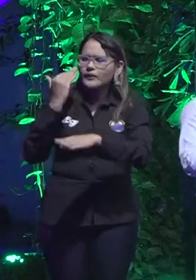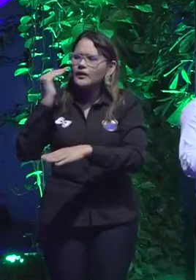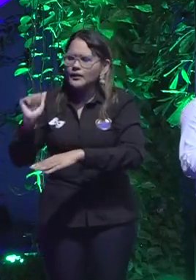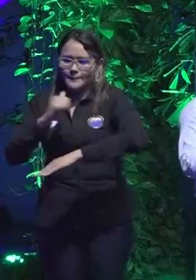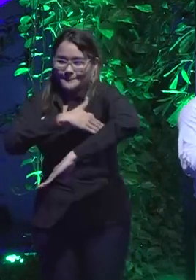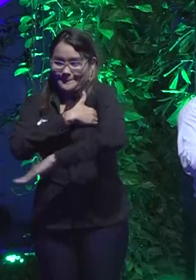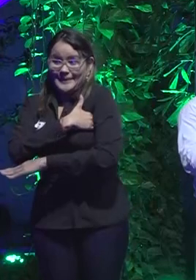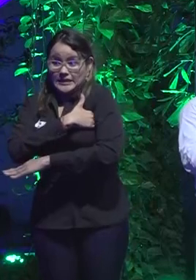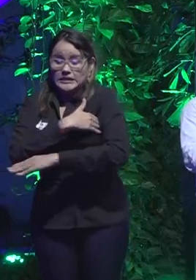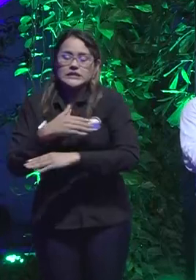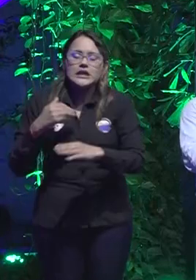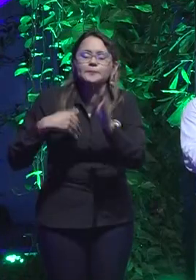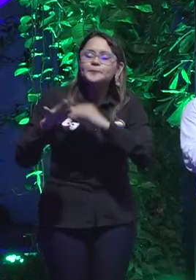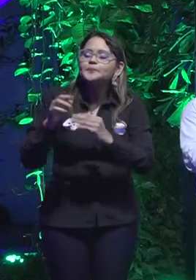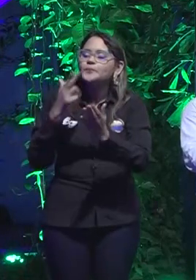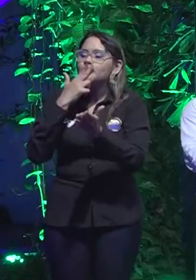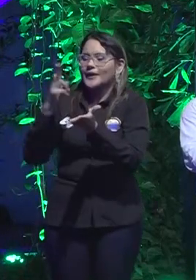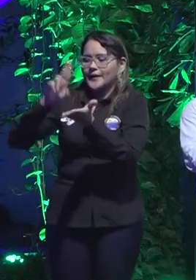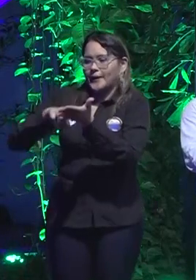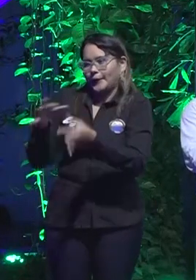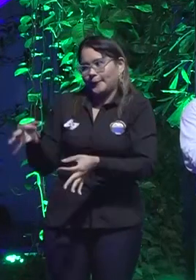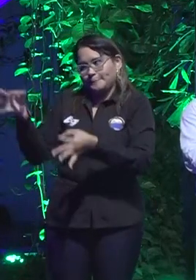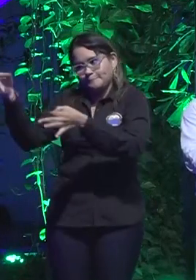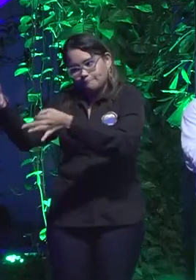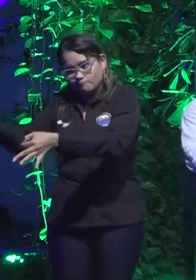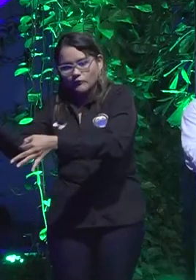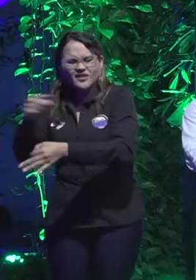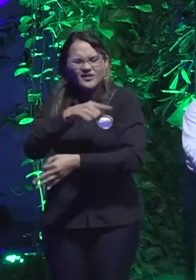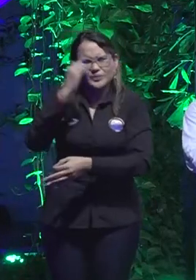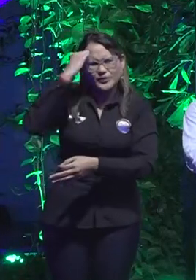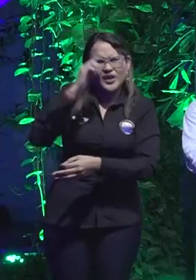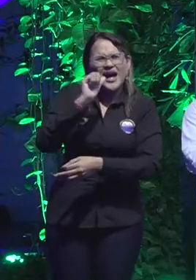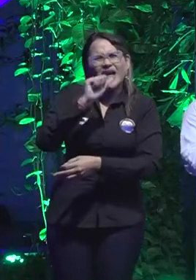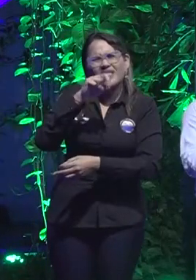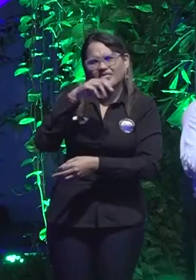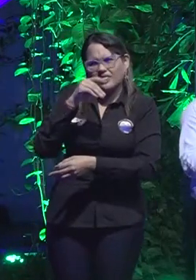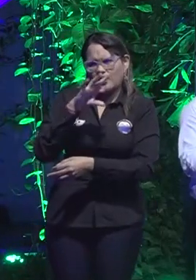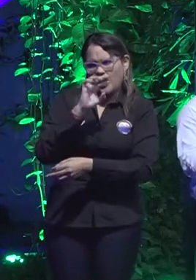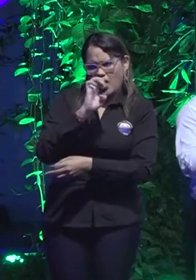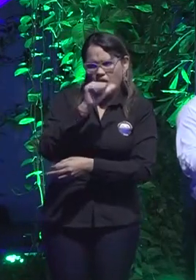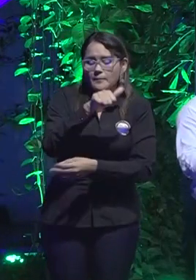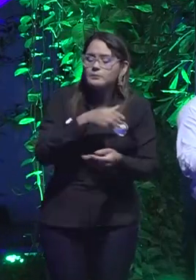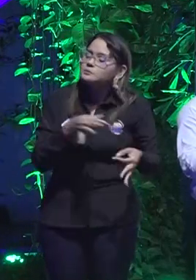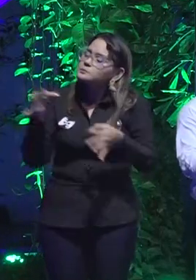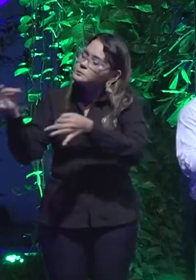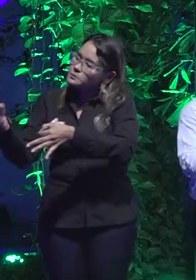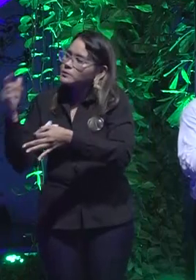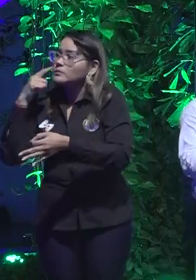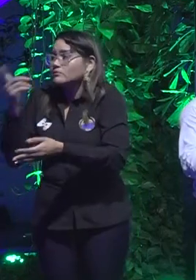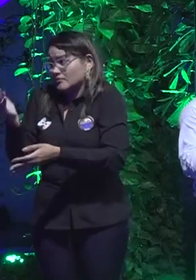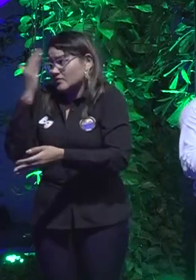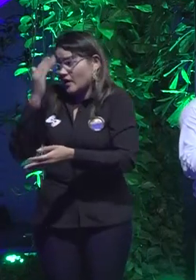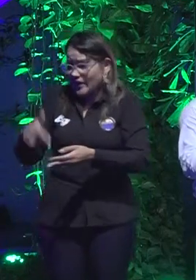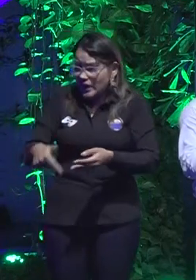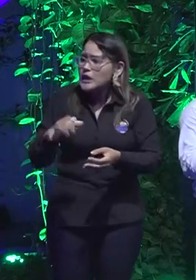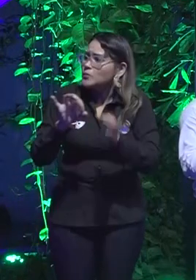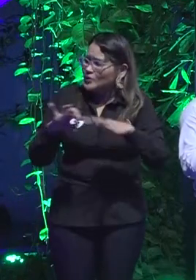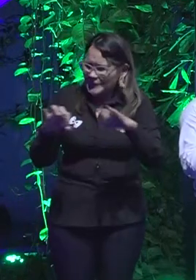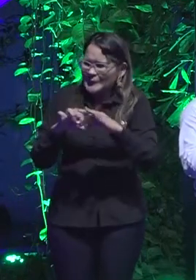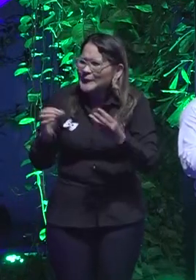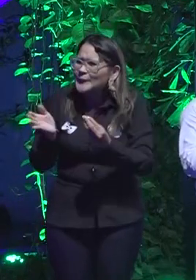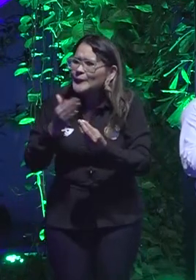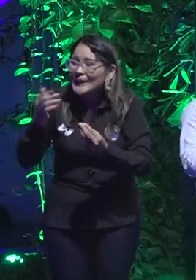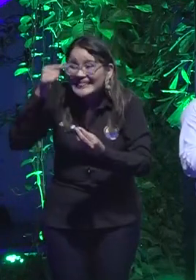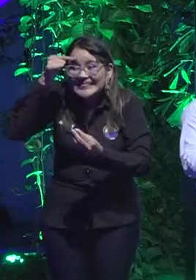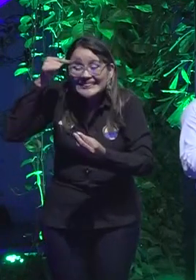con la profesora Andrea Cardoso donde le decíamos que el Magdalena tiene que estar en lo que llama el gobierno del corredor de la vida porque el carbón salió por aquí y sale por aquí.